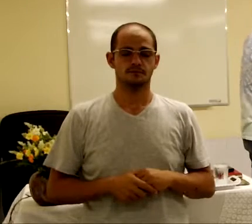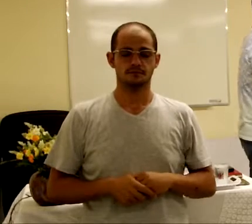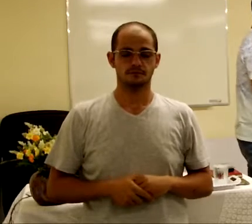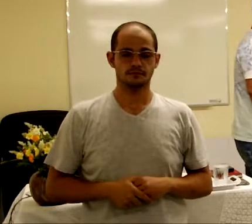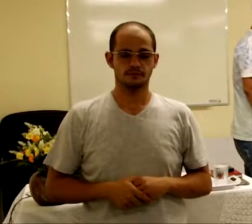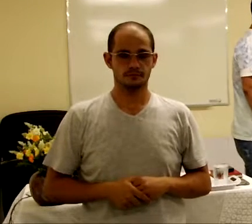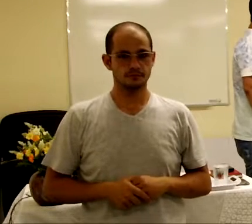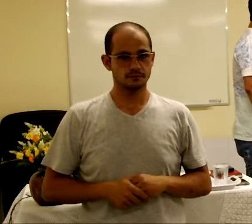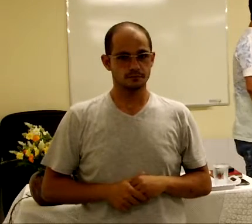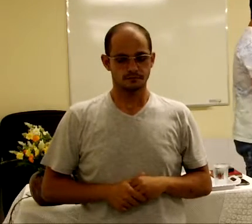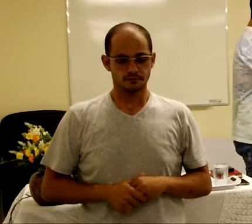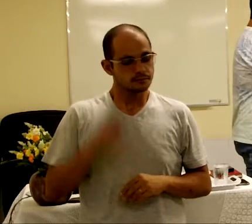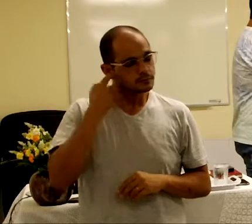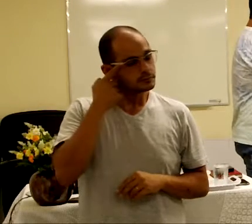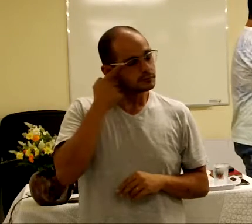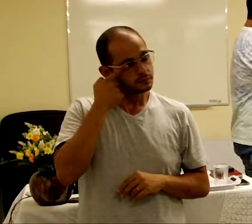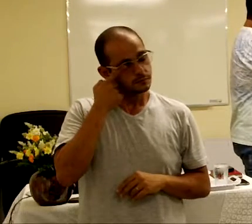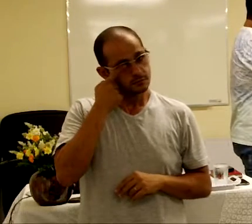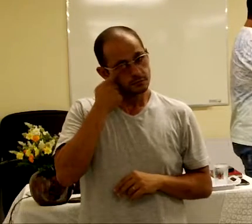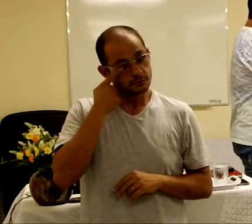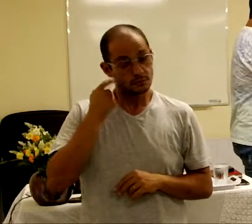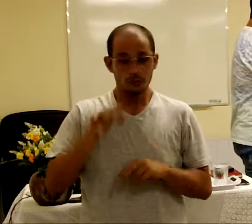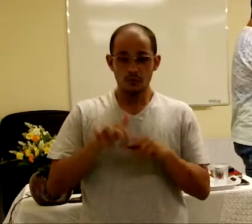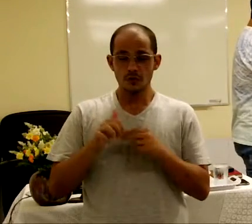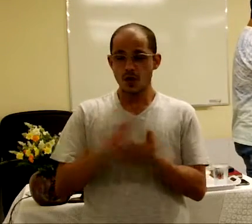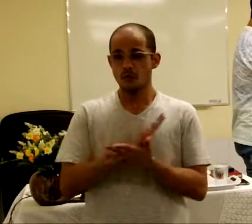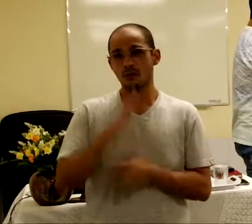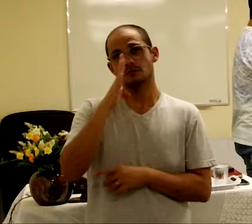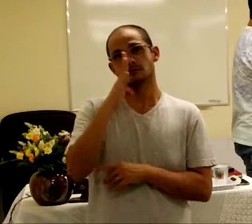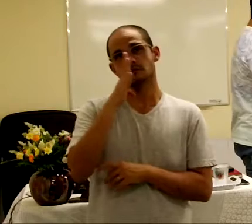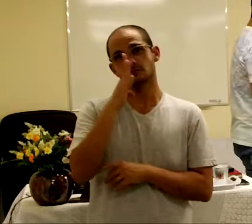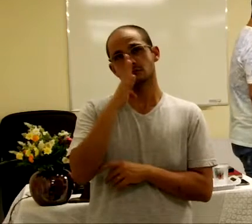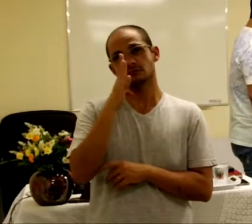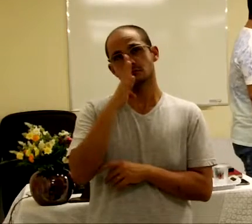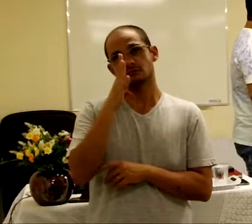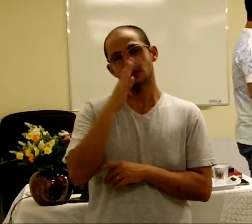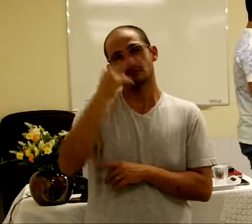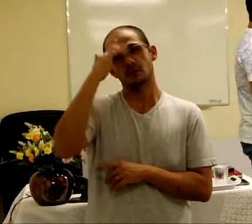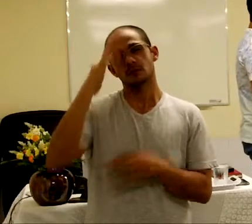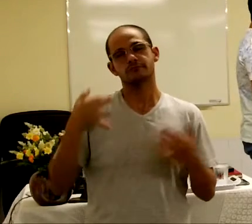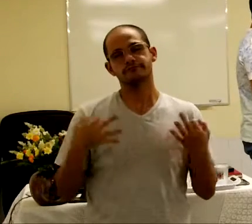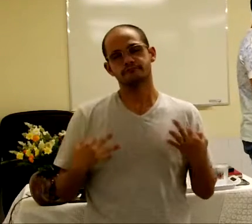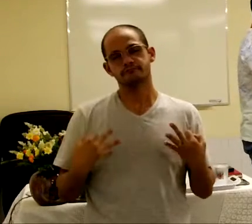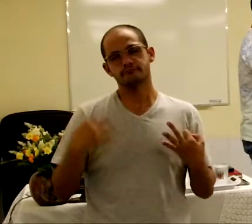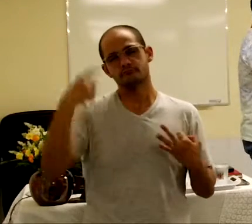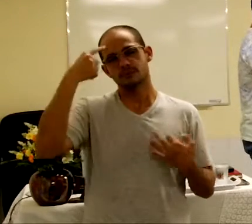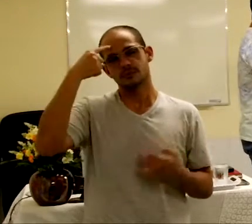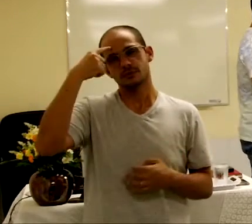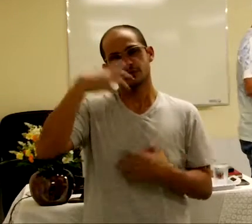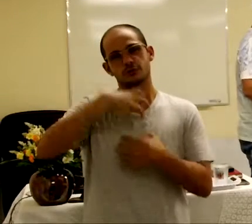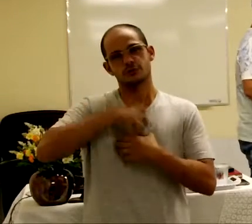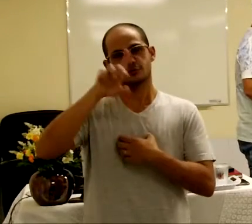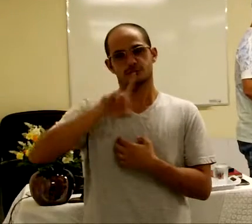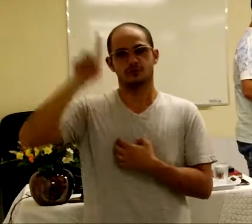também. Né? Tanto que há os que contemplam, os que ficam contemplando e admirando, né? Meditando, sentindo Deus